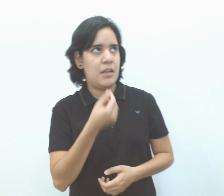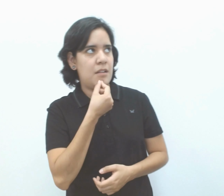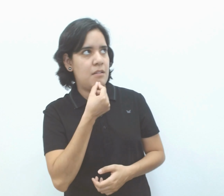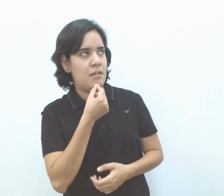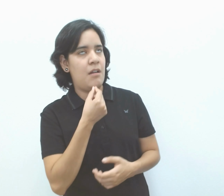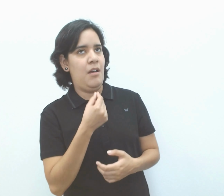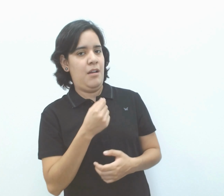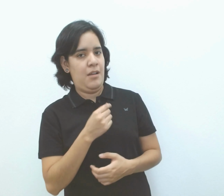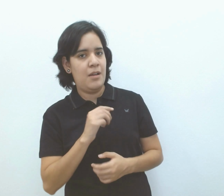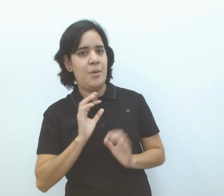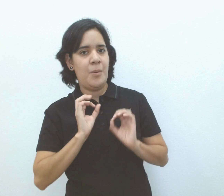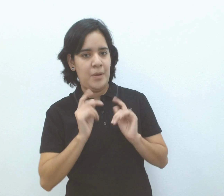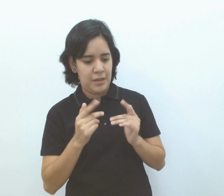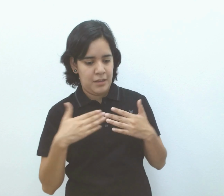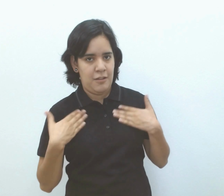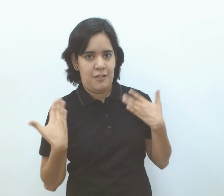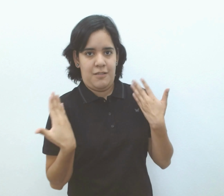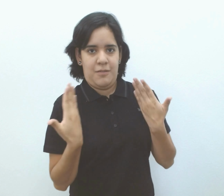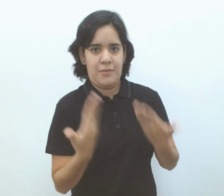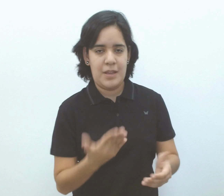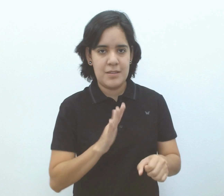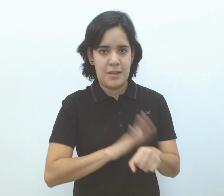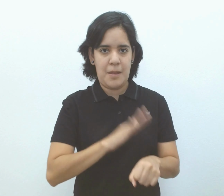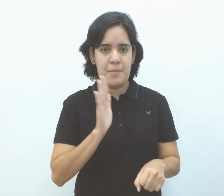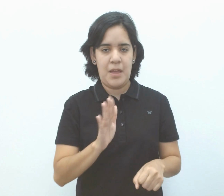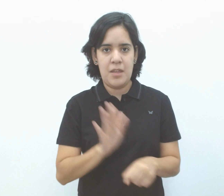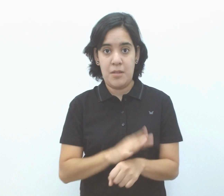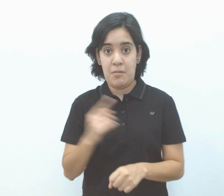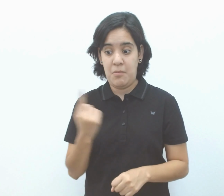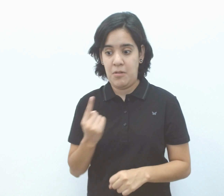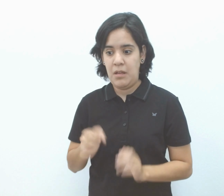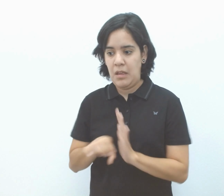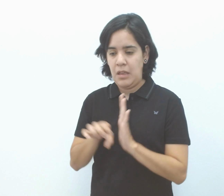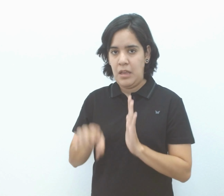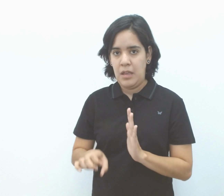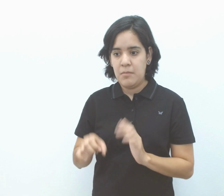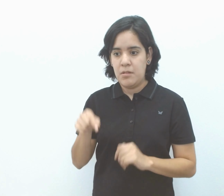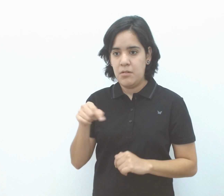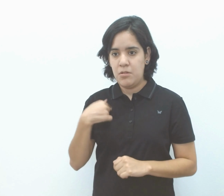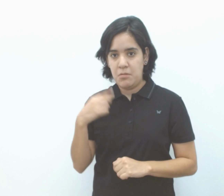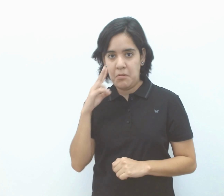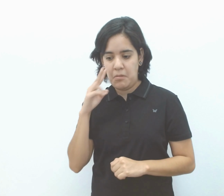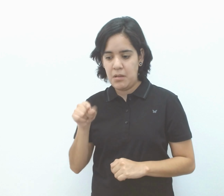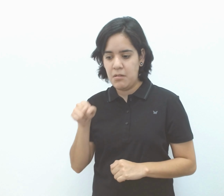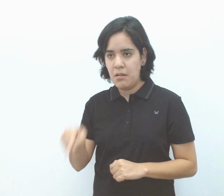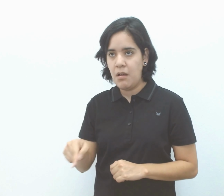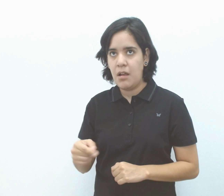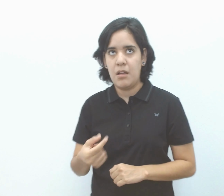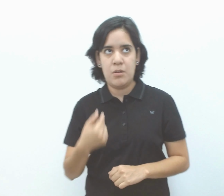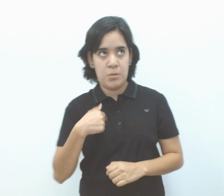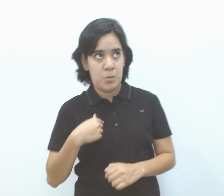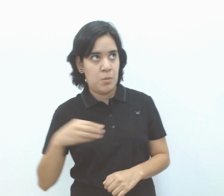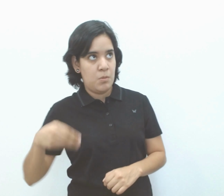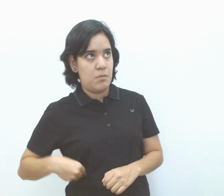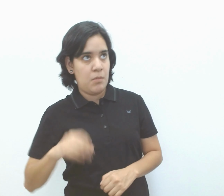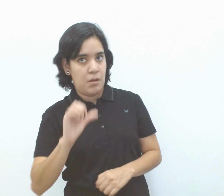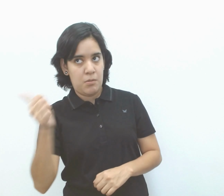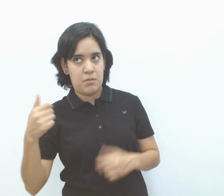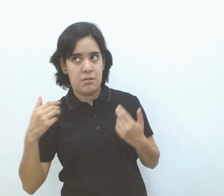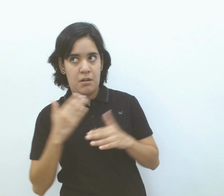nada es fundamental. Porque si el niño ve que yo no me pongo loquita con la jirafa y no me pongo a gritarle y no me pongo a decirle cosas, se va a dar cuenta que él puede